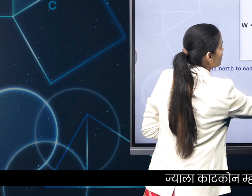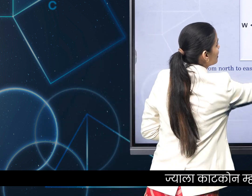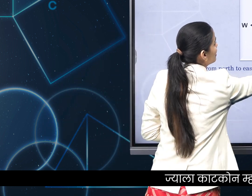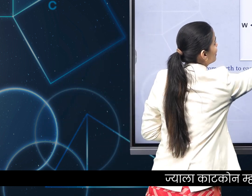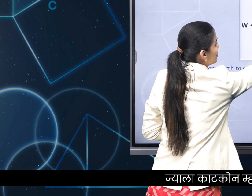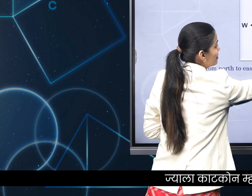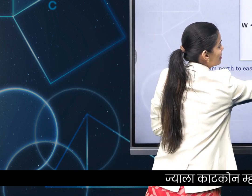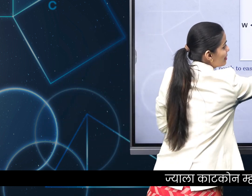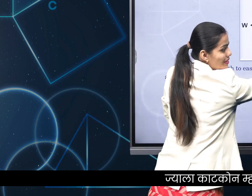त्याला काटकोन म्हणतात.